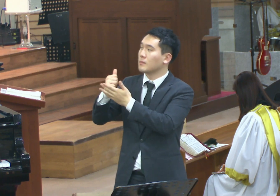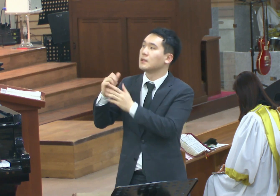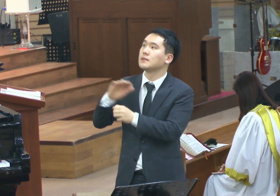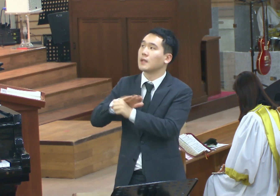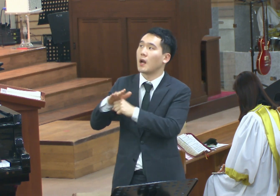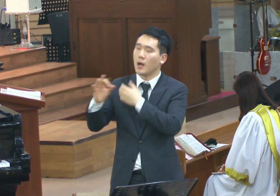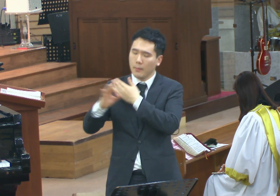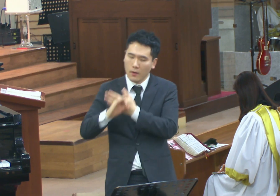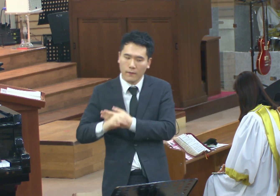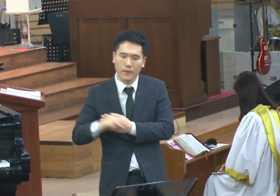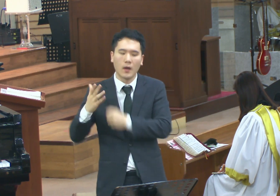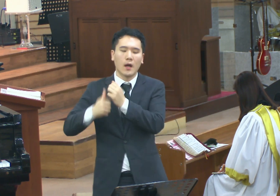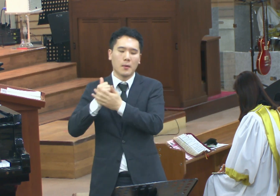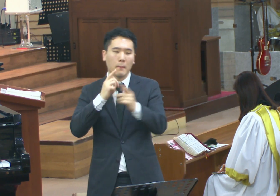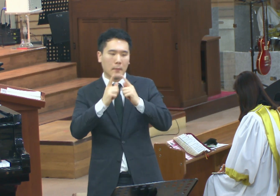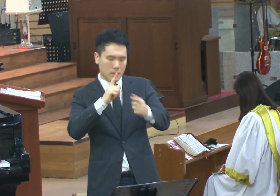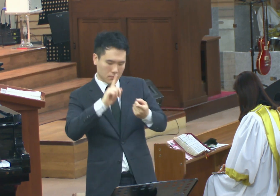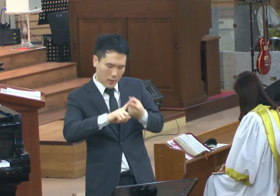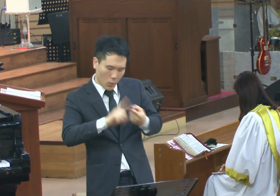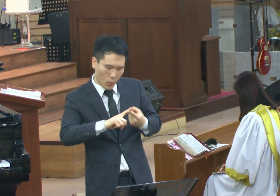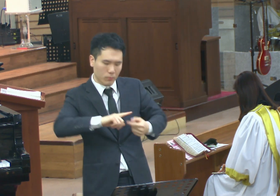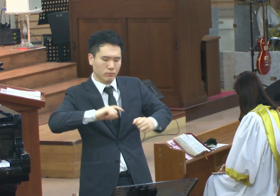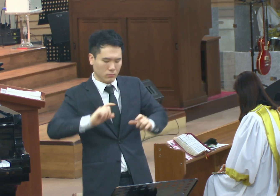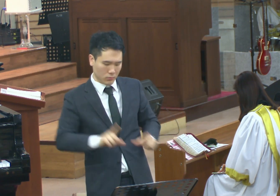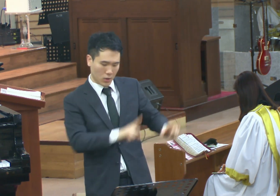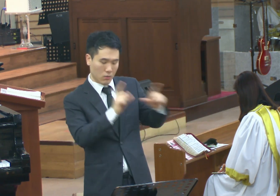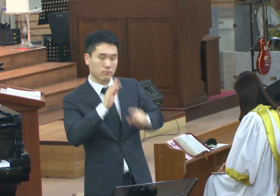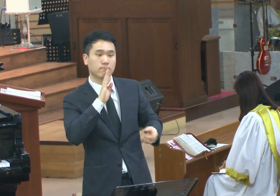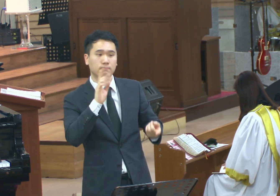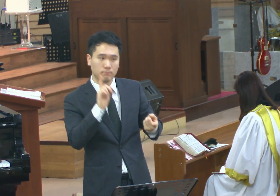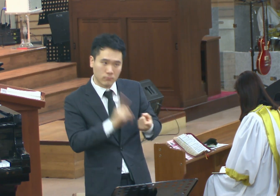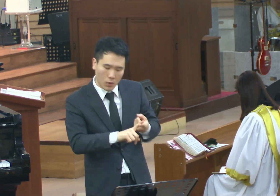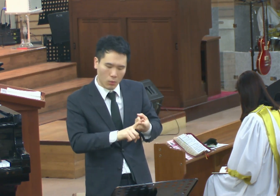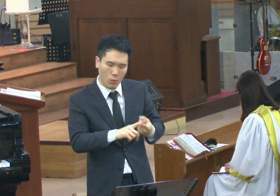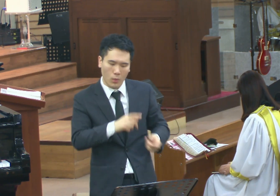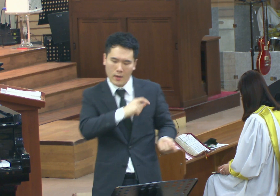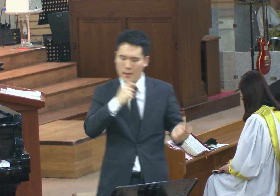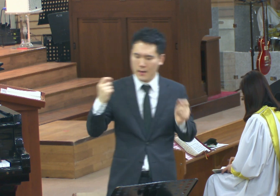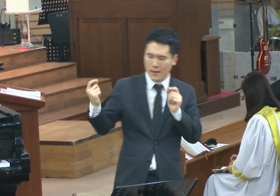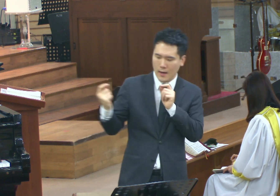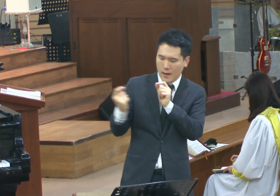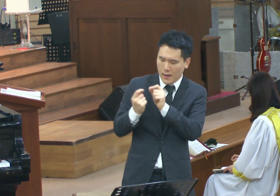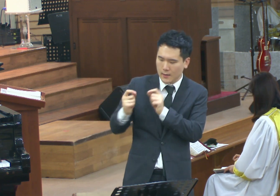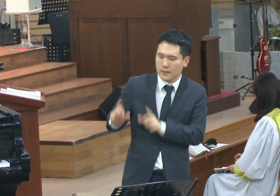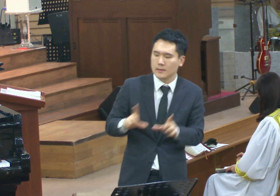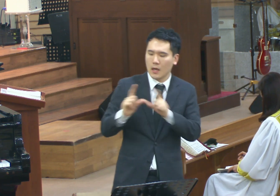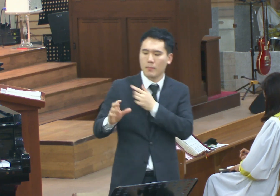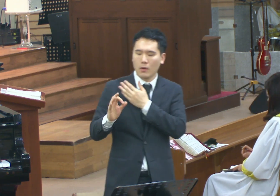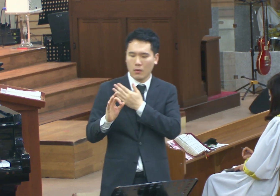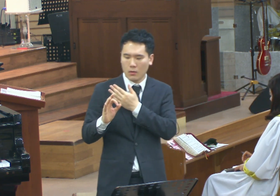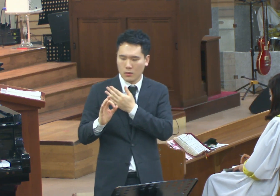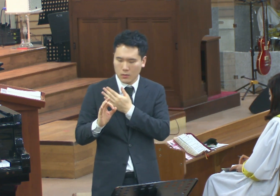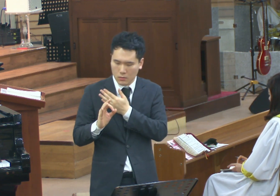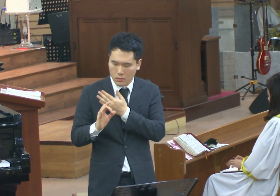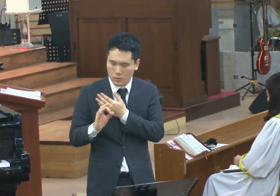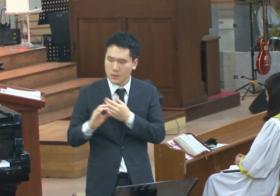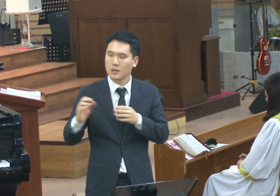그분을 가까이 하려고 하고, 표면적으로 아니고 마음을 다해서 그분을 섬기려고 하는 자세를 갖죠.